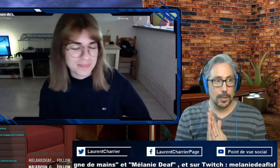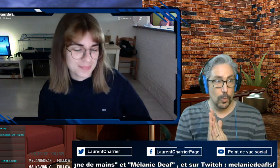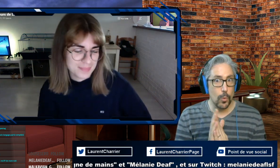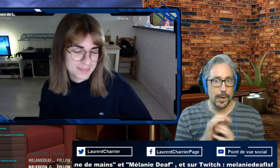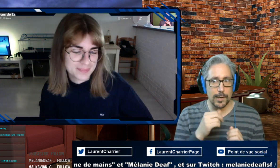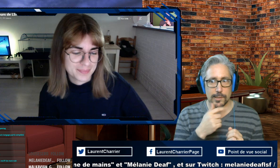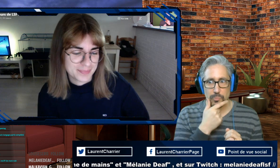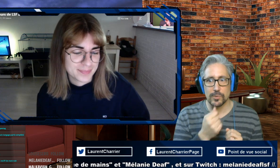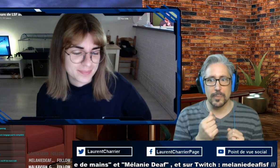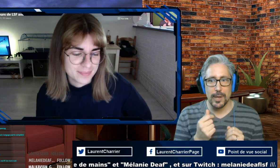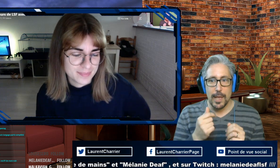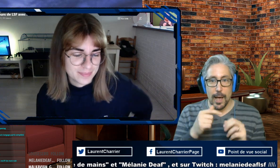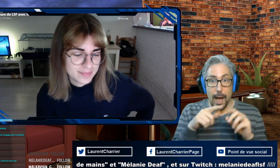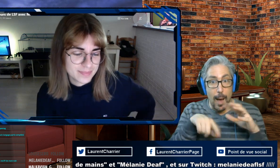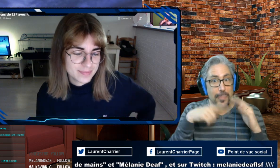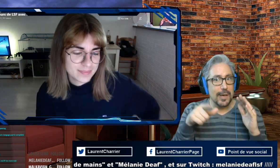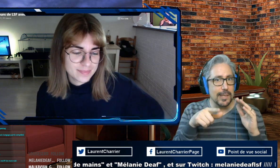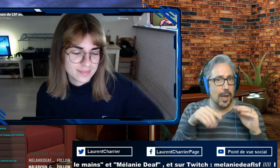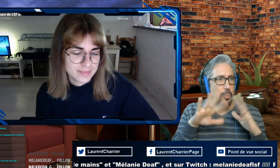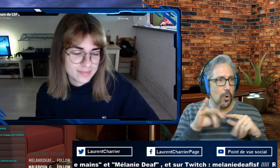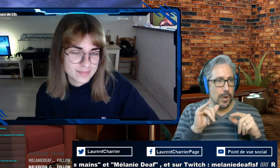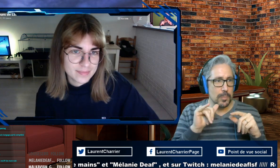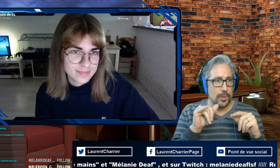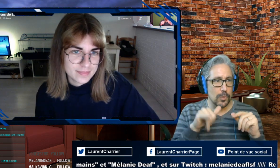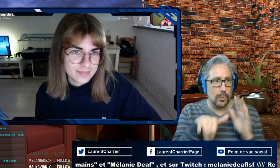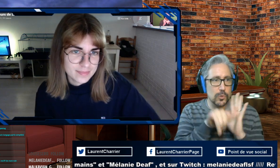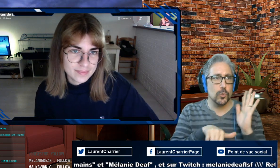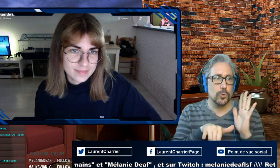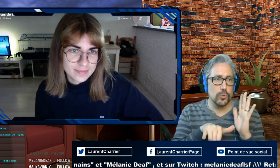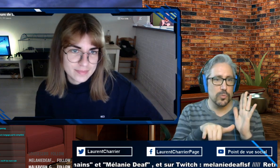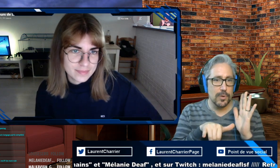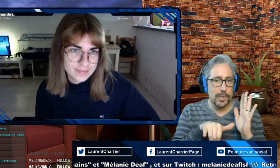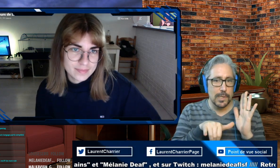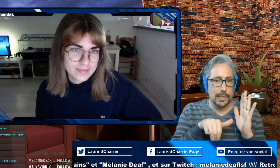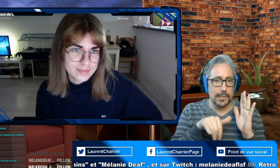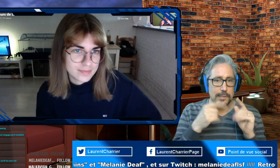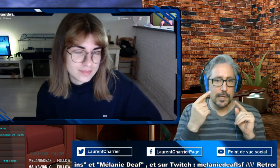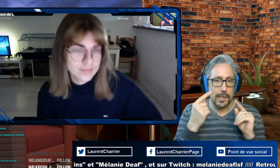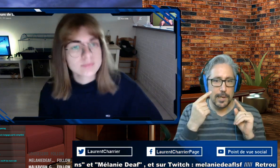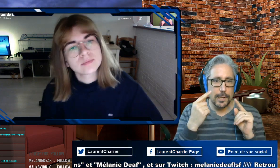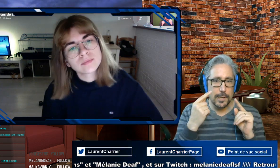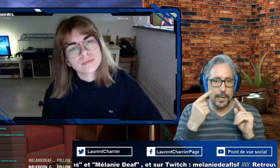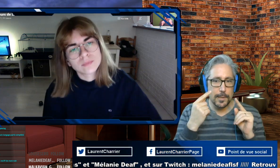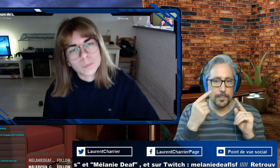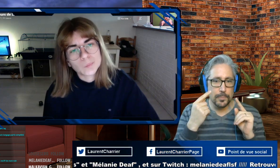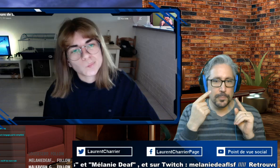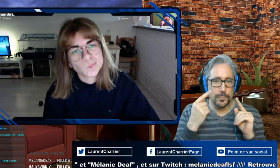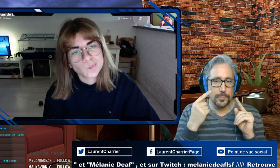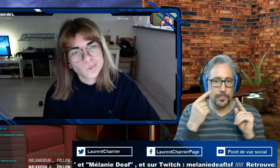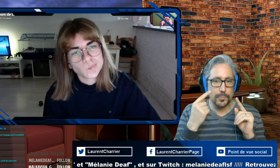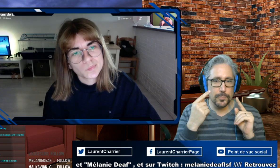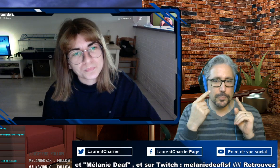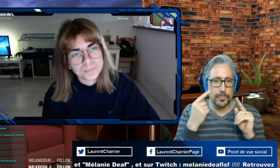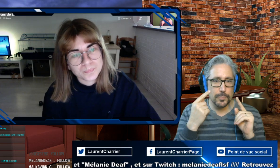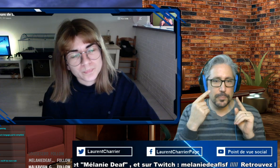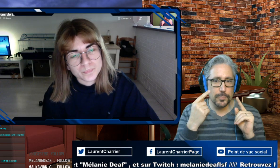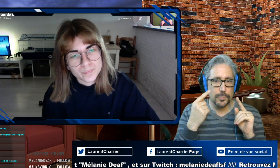sympa. Ouais, c'est plus sympa. Après, il y a un problème sur YouTube, c'est que